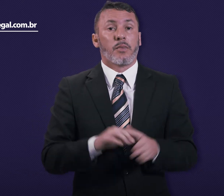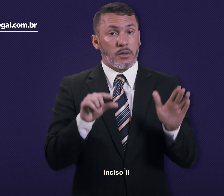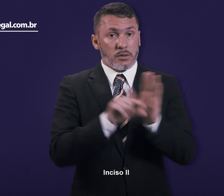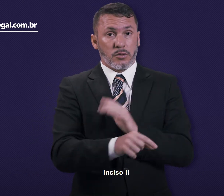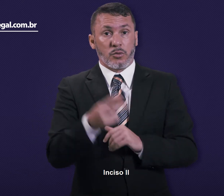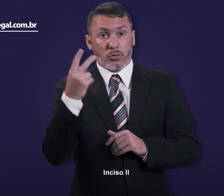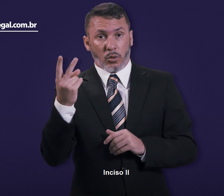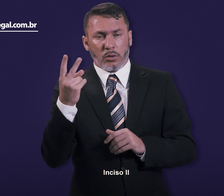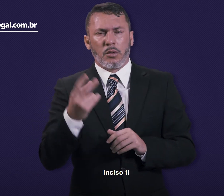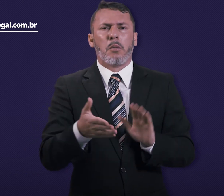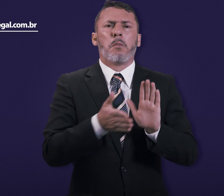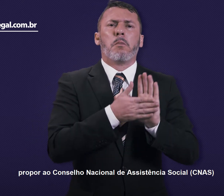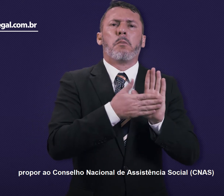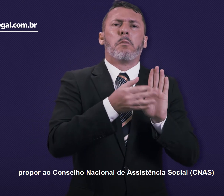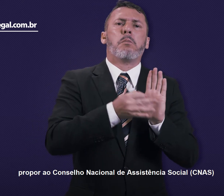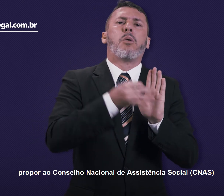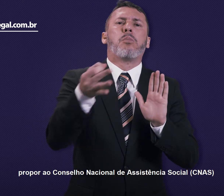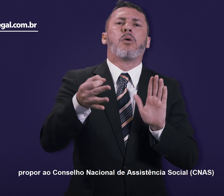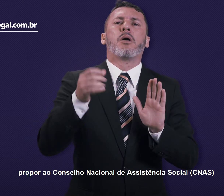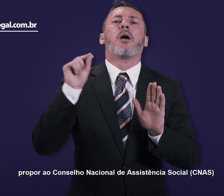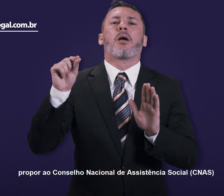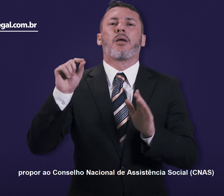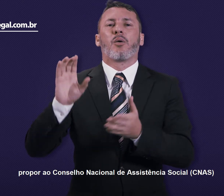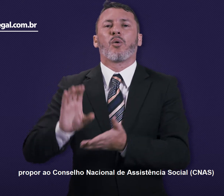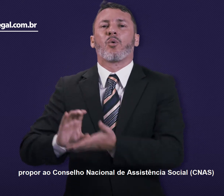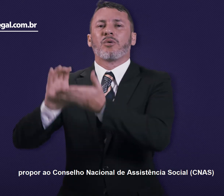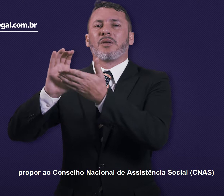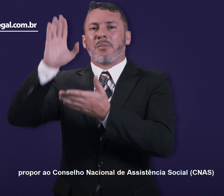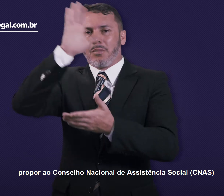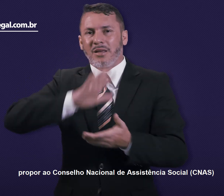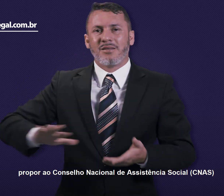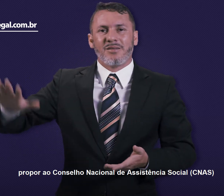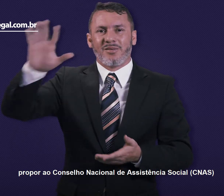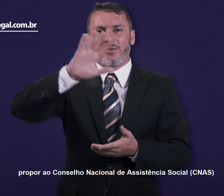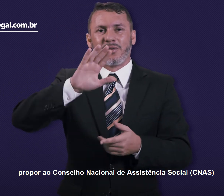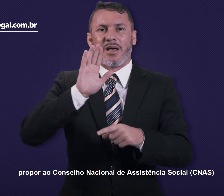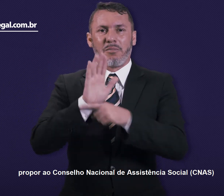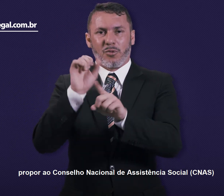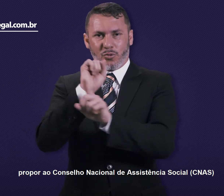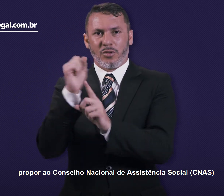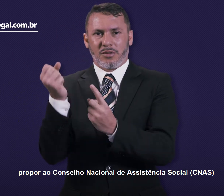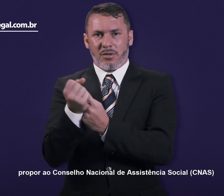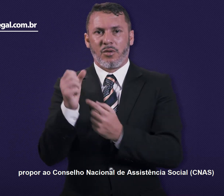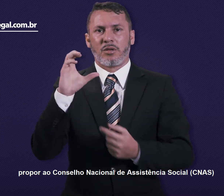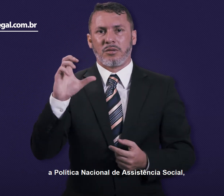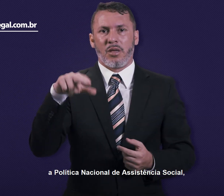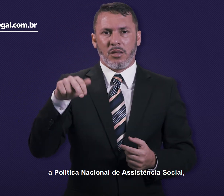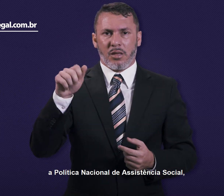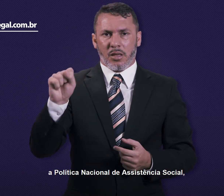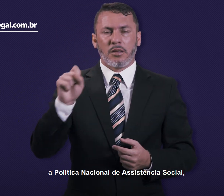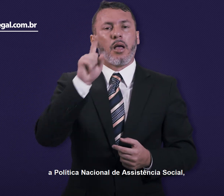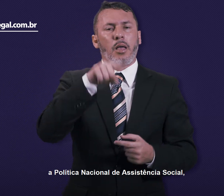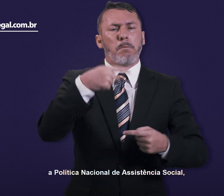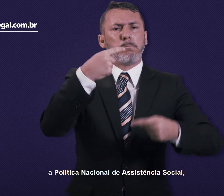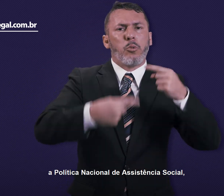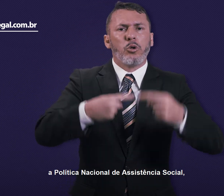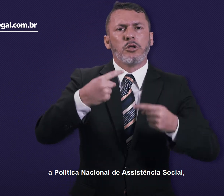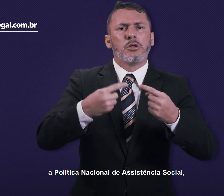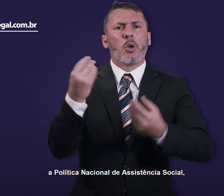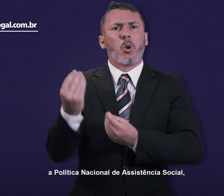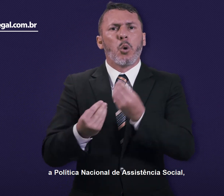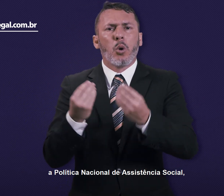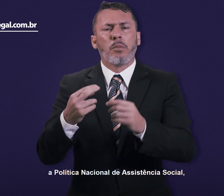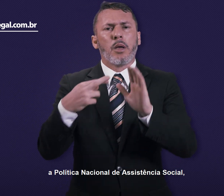social. Inciso 2. Propor ao Conselho Nacional de Assistência Social, CNAS, a Política Nacional